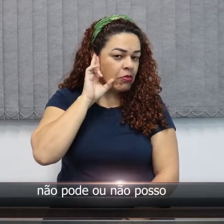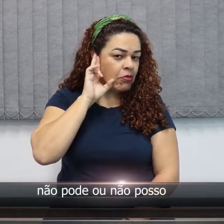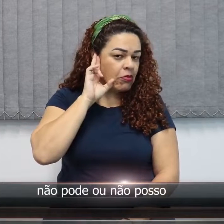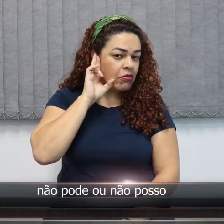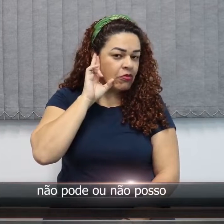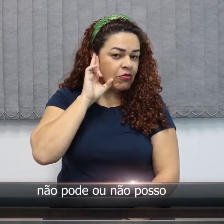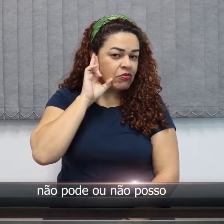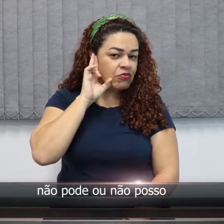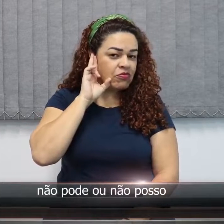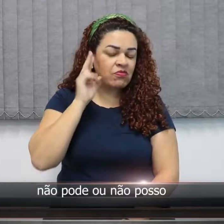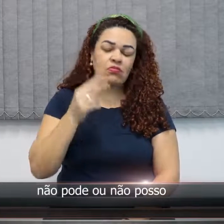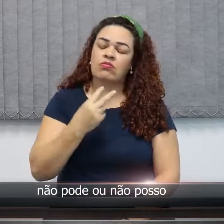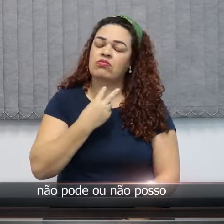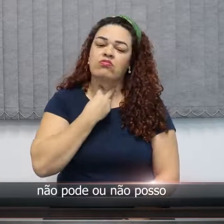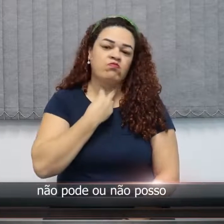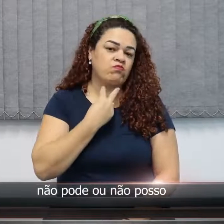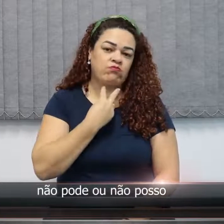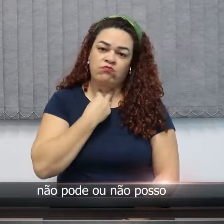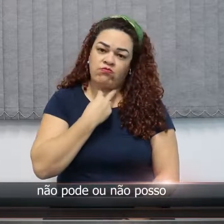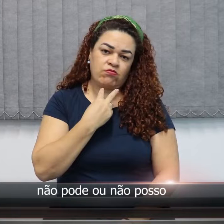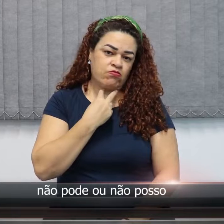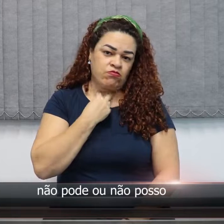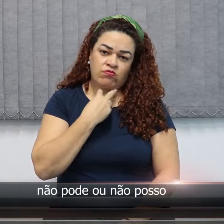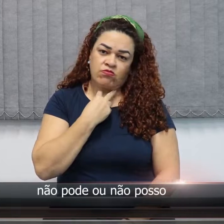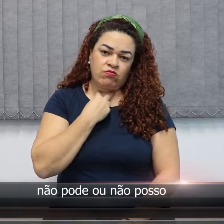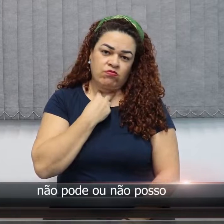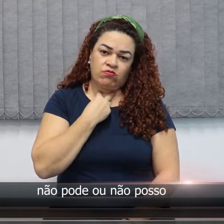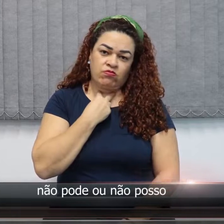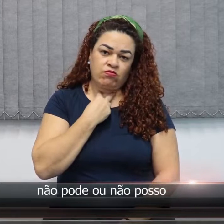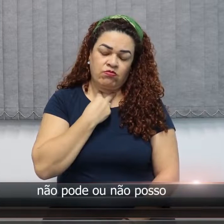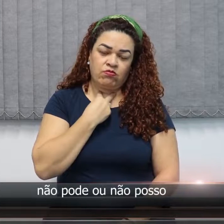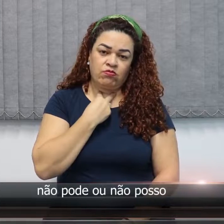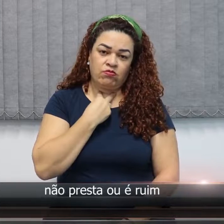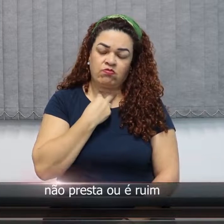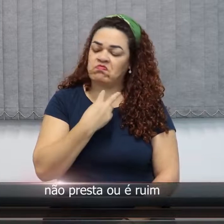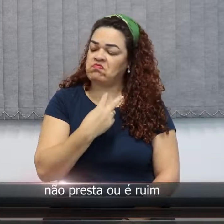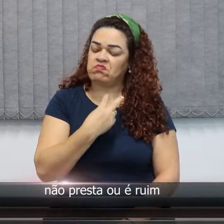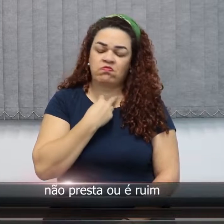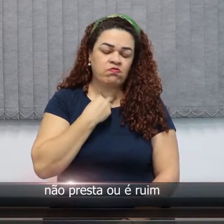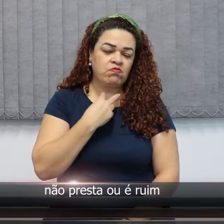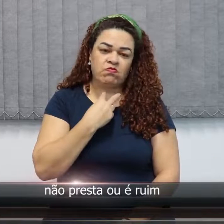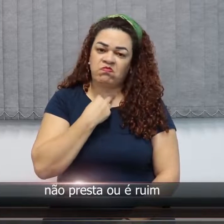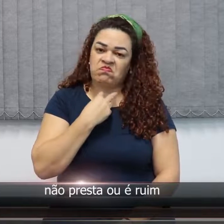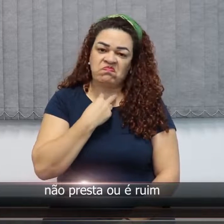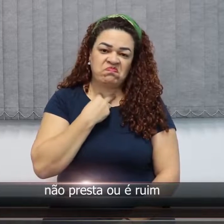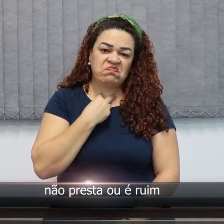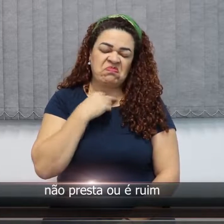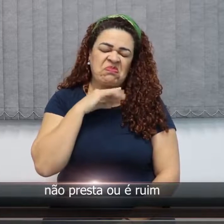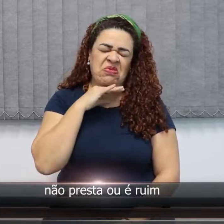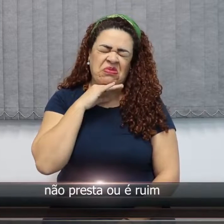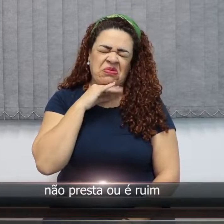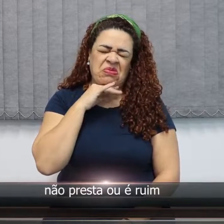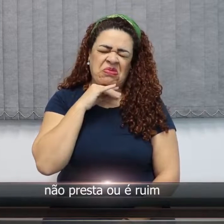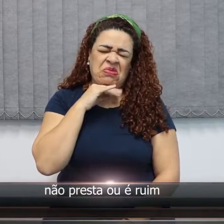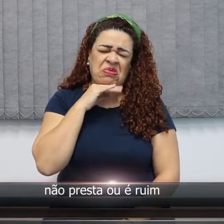não pode ou não posso, não presta ou é ruim,